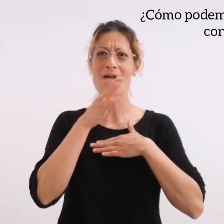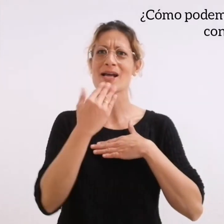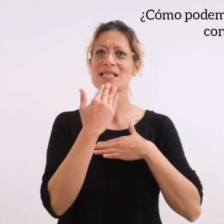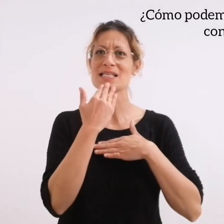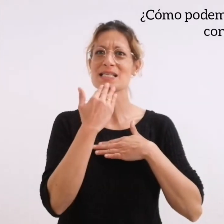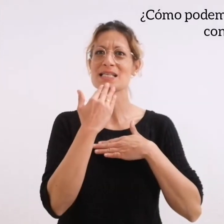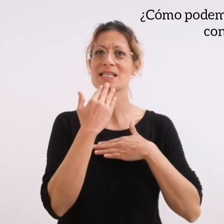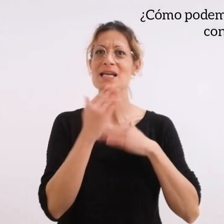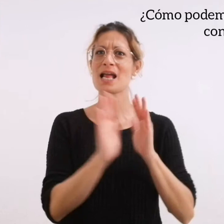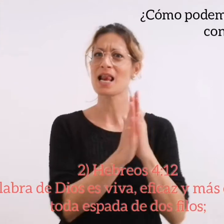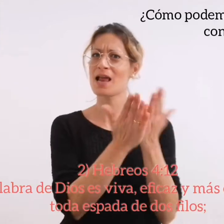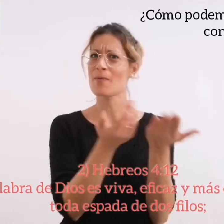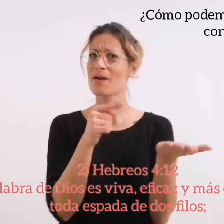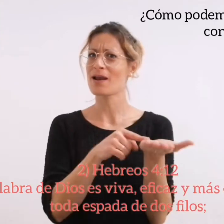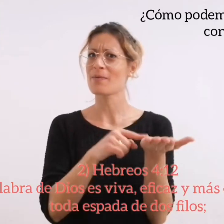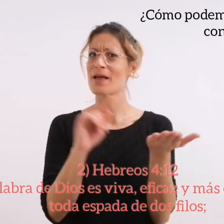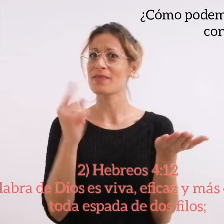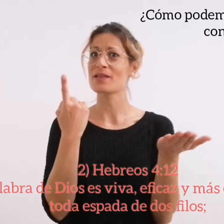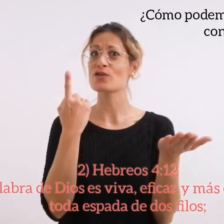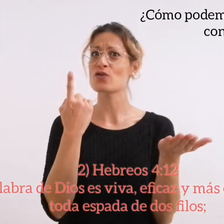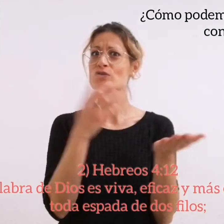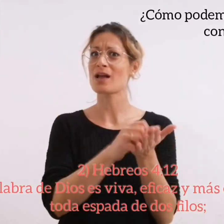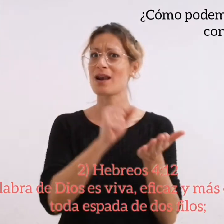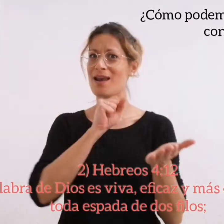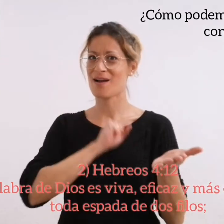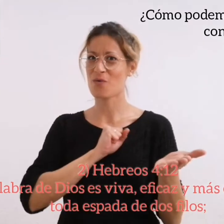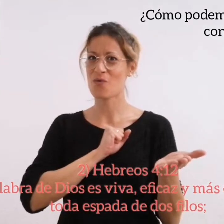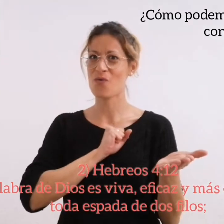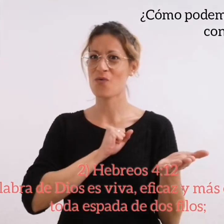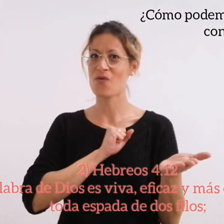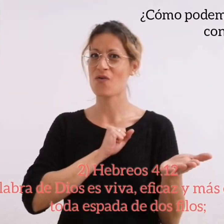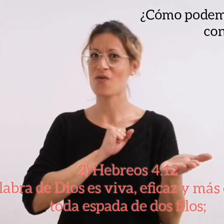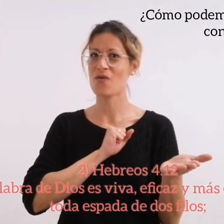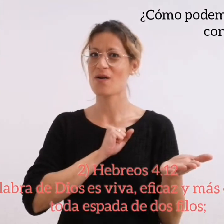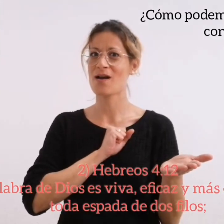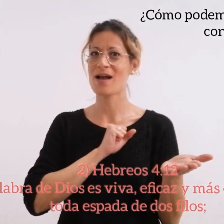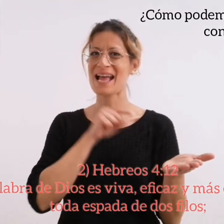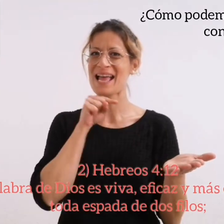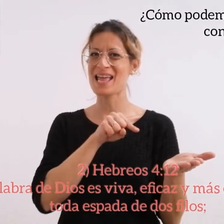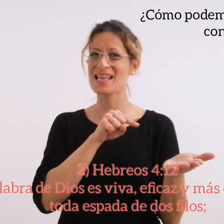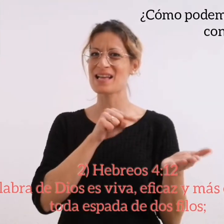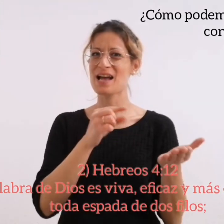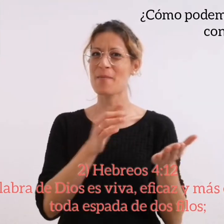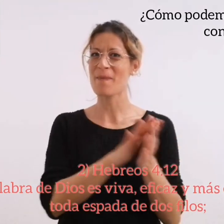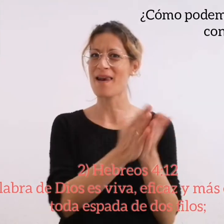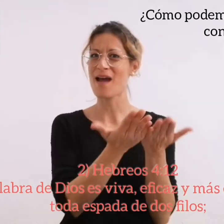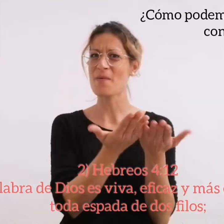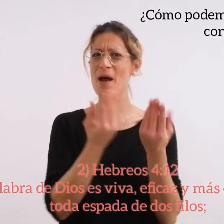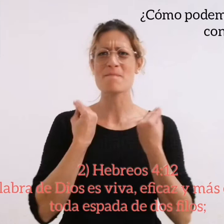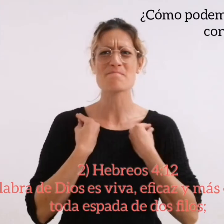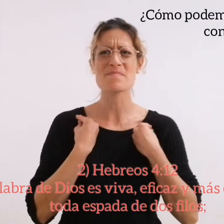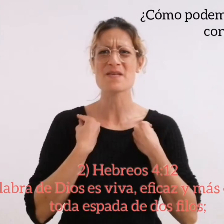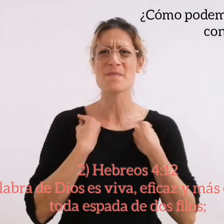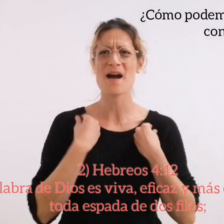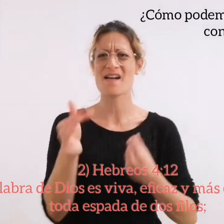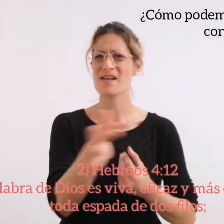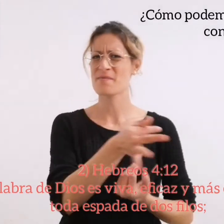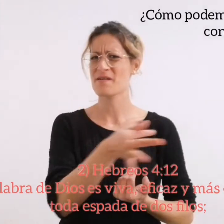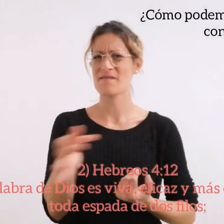Dios, que como dice en Hebreos 4:12, es viva y eficaz, tomando esa palabra Dios va a cumplir